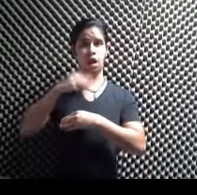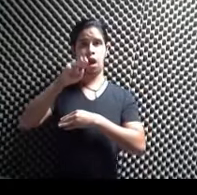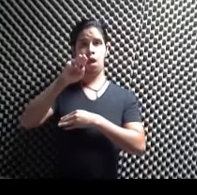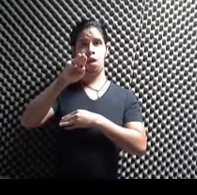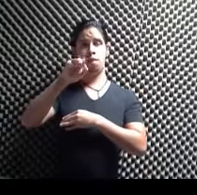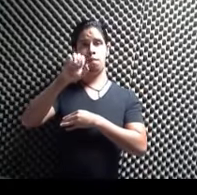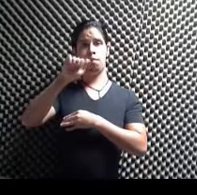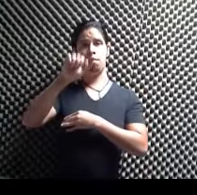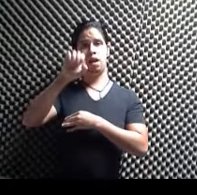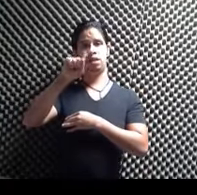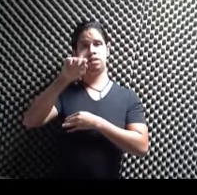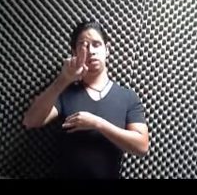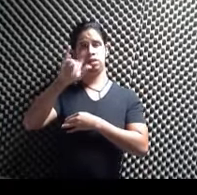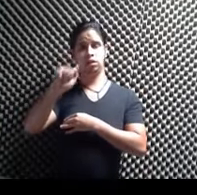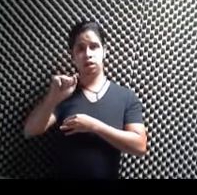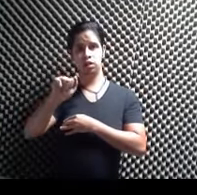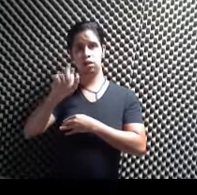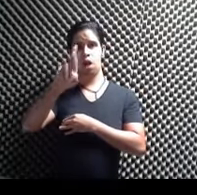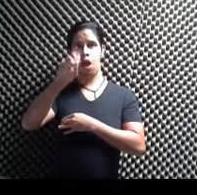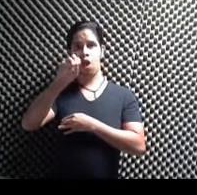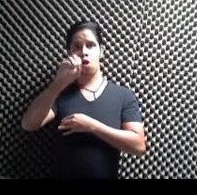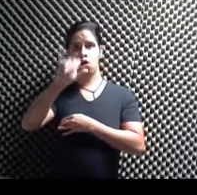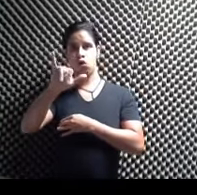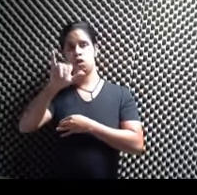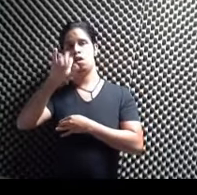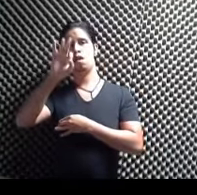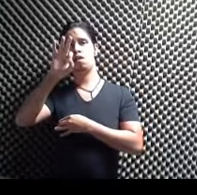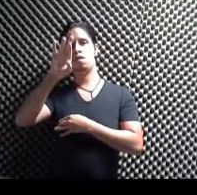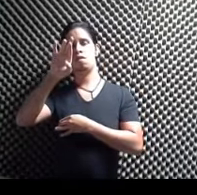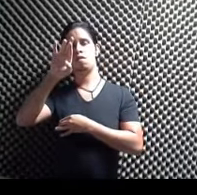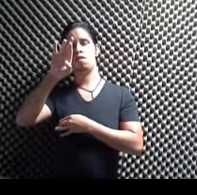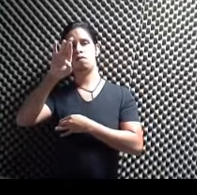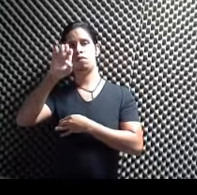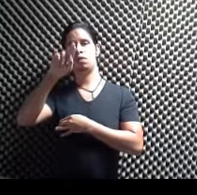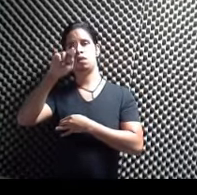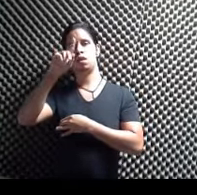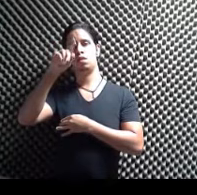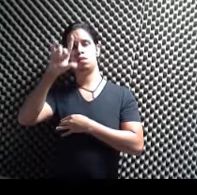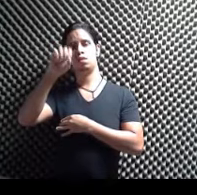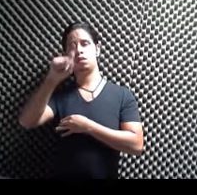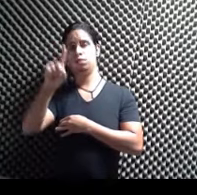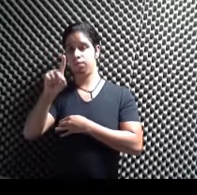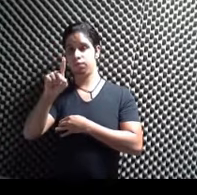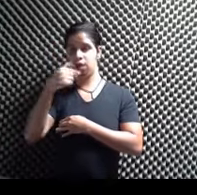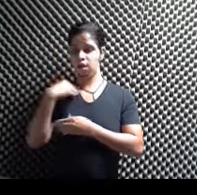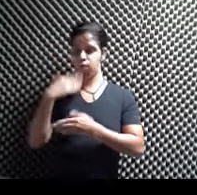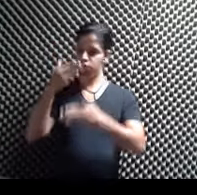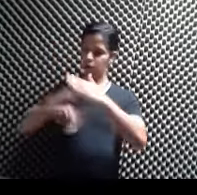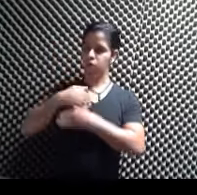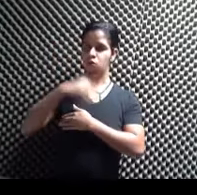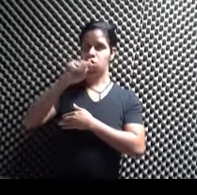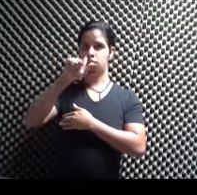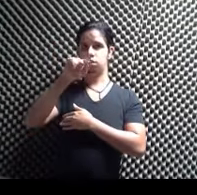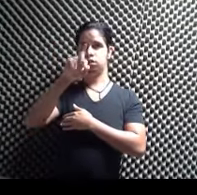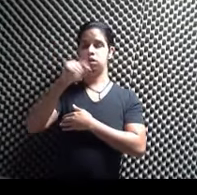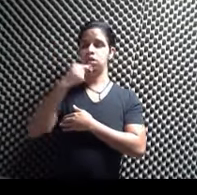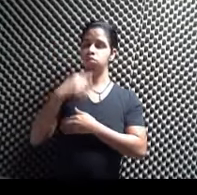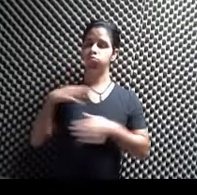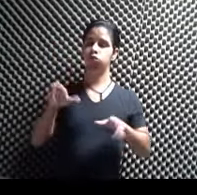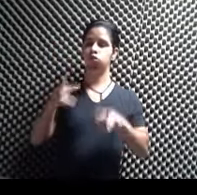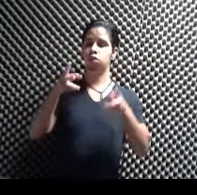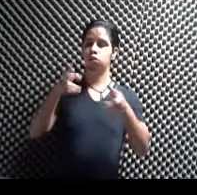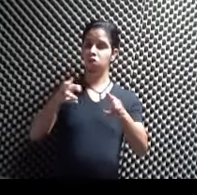director. Ah, es su maestría. ¿Qué se llama? ¿Cómo es Roy? Roy Fernández. Roy Fernández. Mira tú. Eres parte de su maestría. Y entonces, pues, hizo este corto, llamó a este actor,